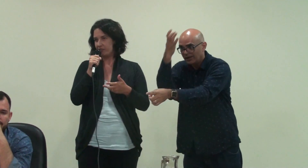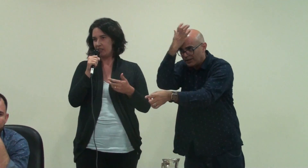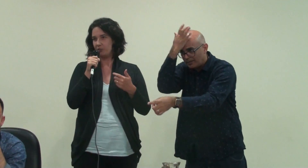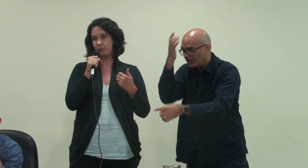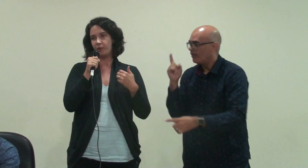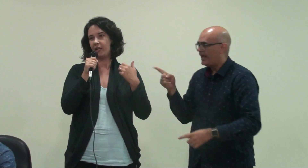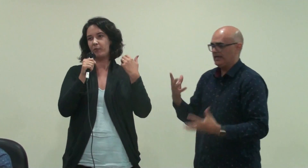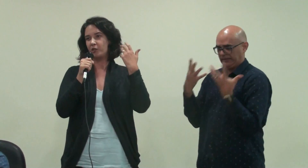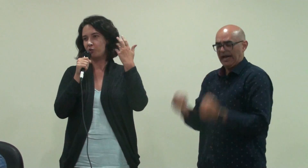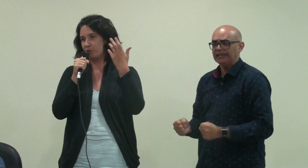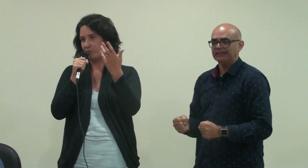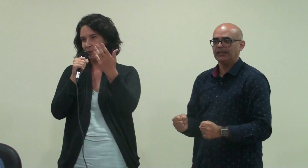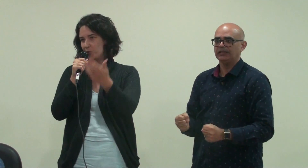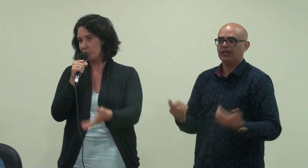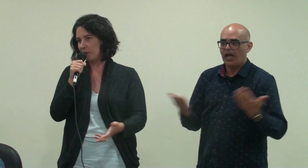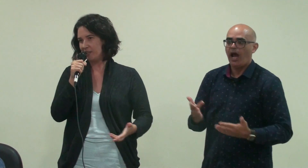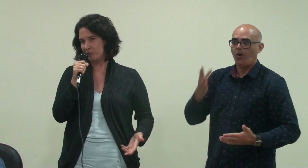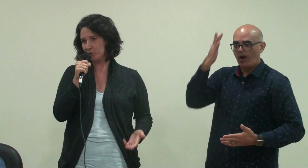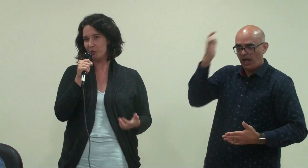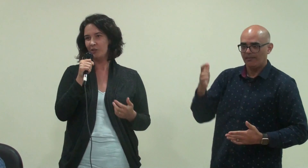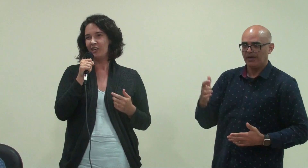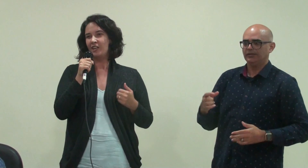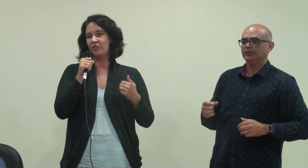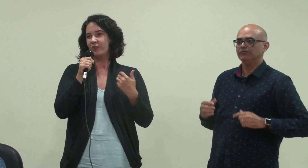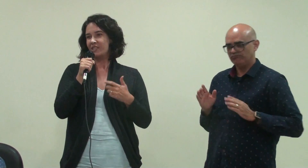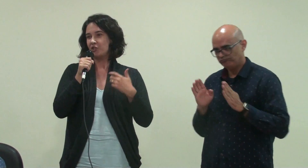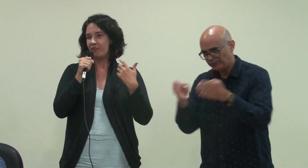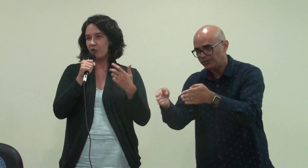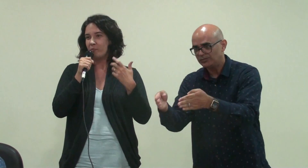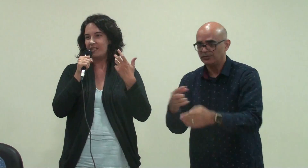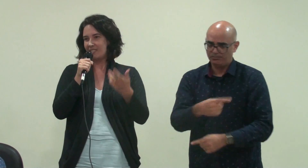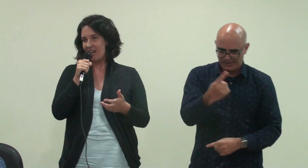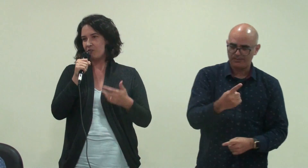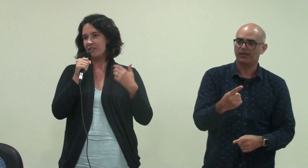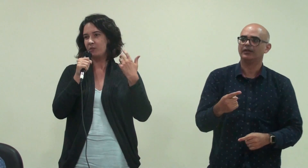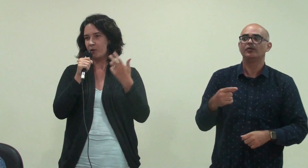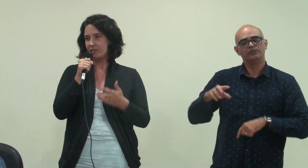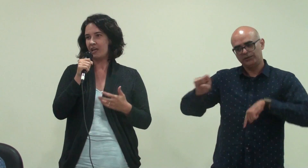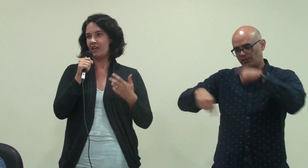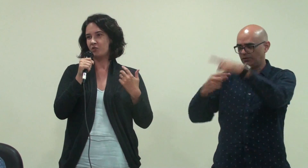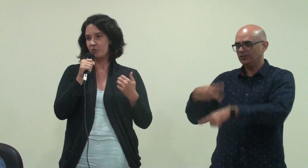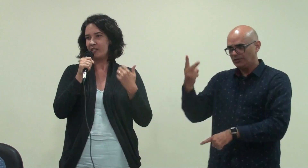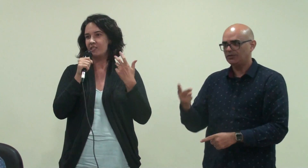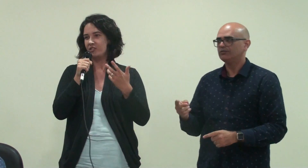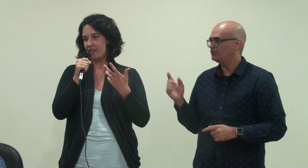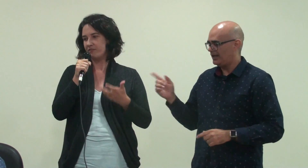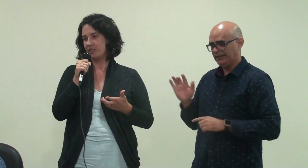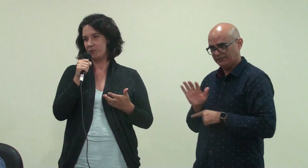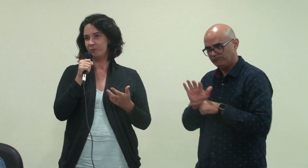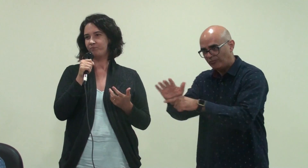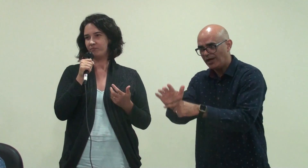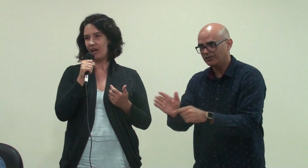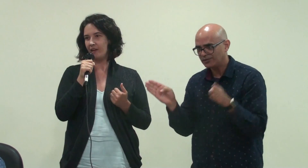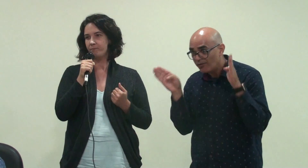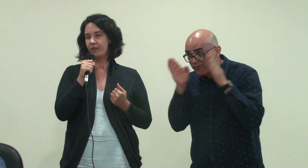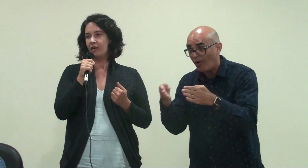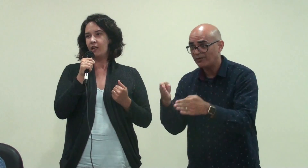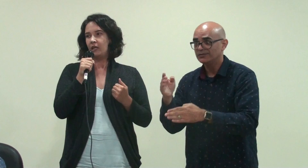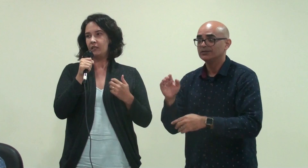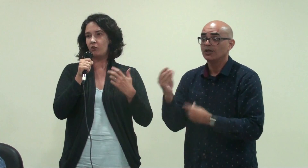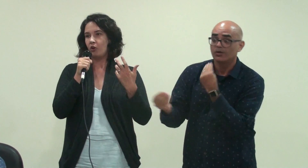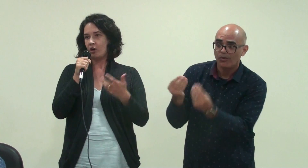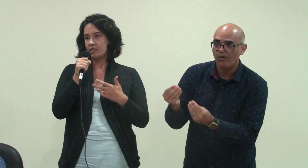o desafio, porque a partir do segundo período, você já vai começar com esse processo, esse desafio,